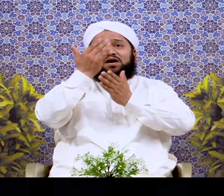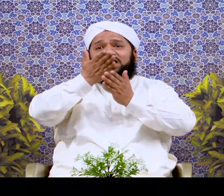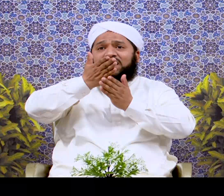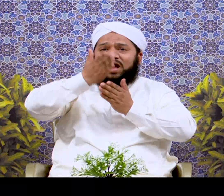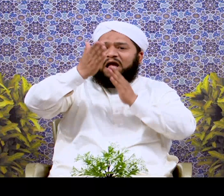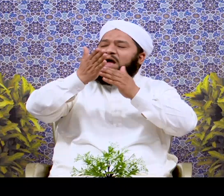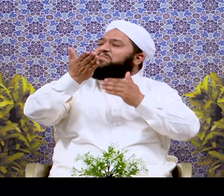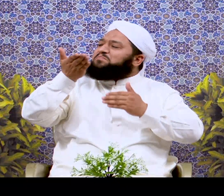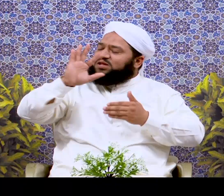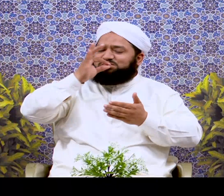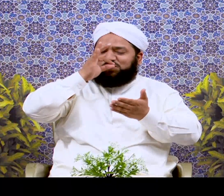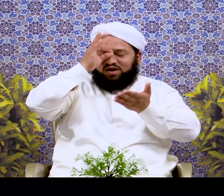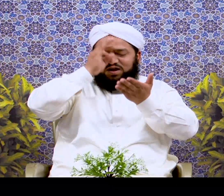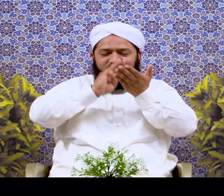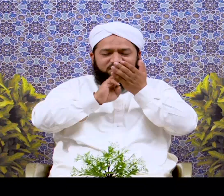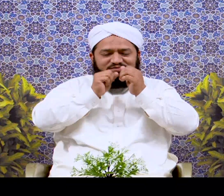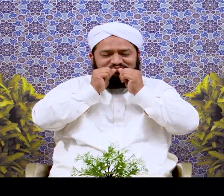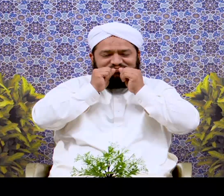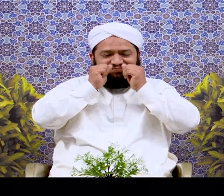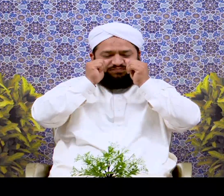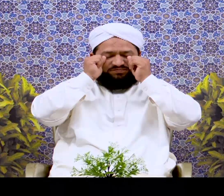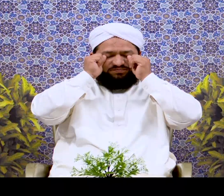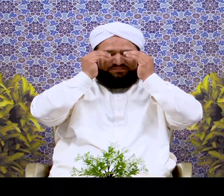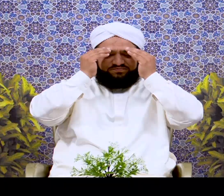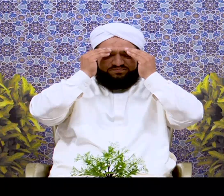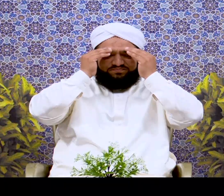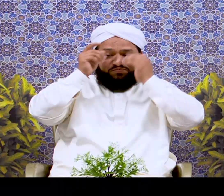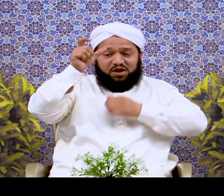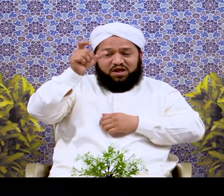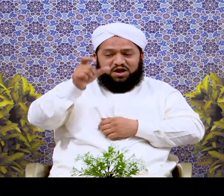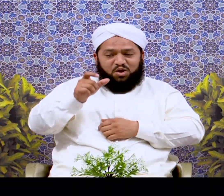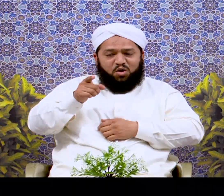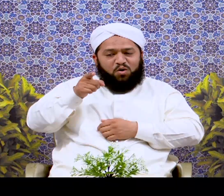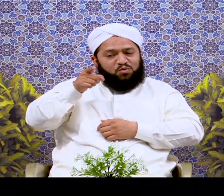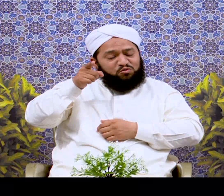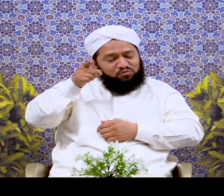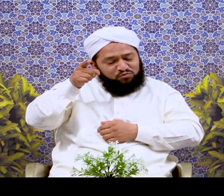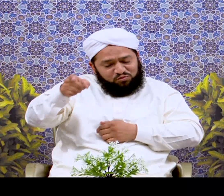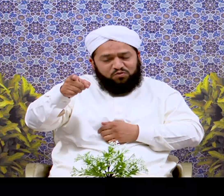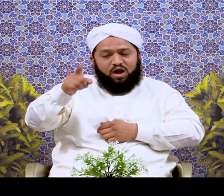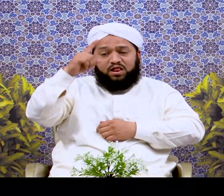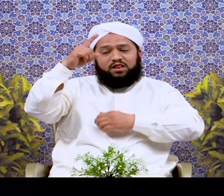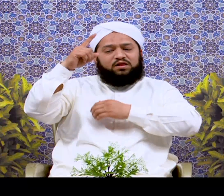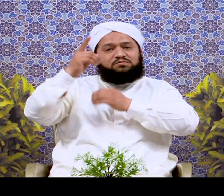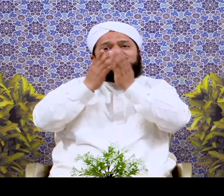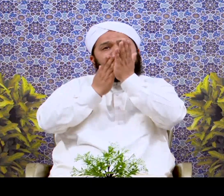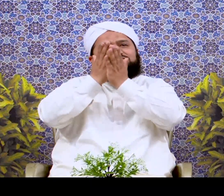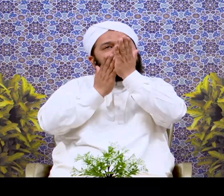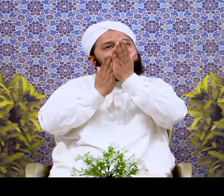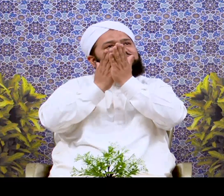معراج مصطفیٰ جان رحمت، شمع بزم ہدایت صلی اللہ علیہ وآلہ وصحبہ وسلم کا ایک سفر ہے،